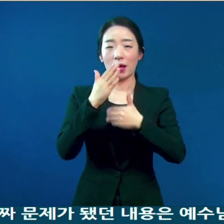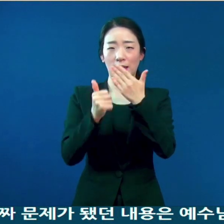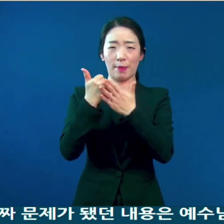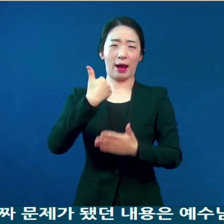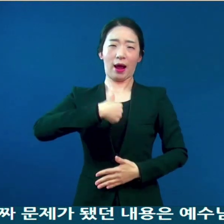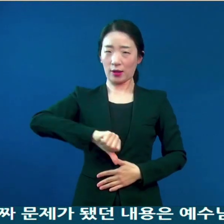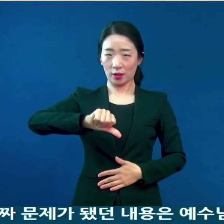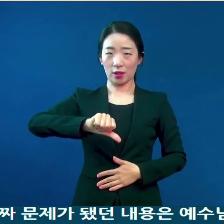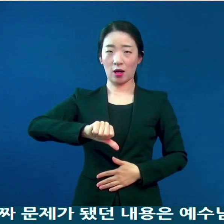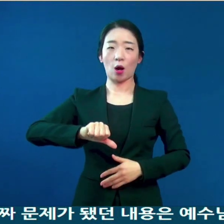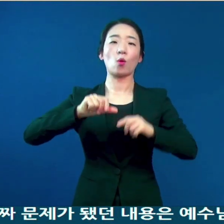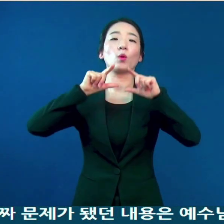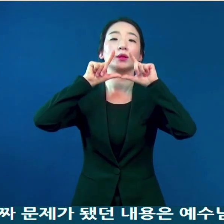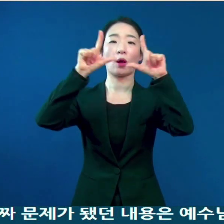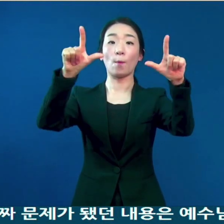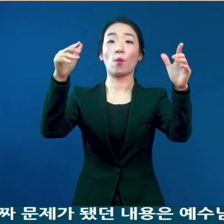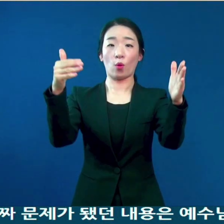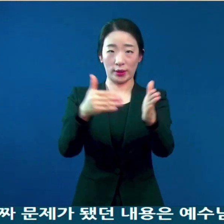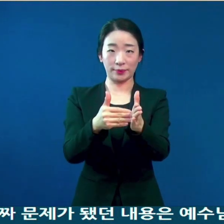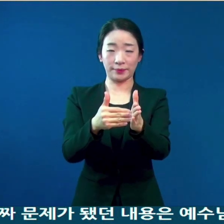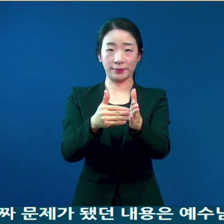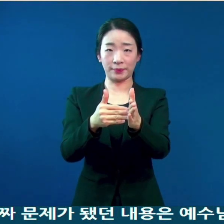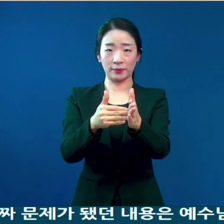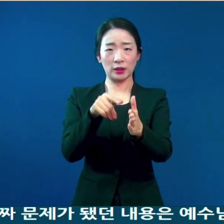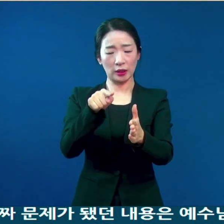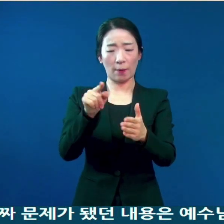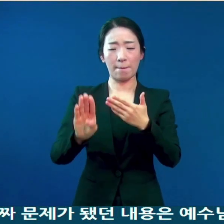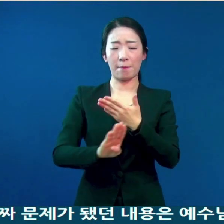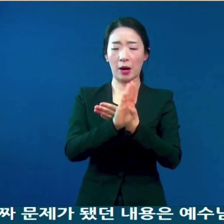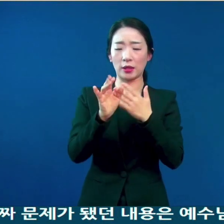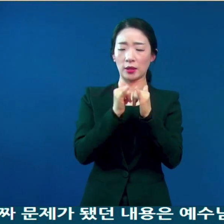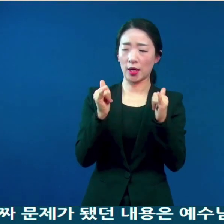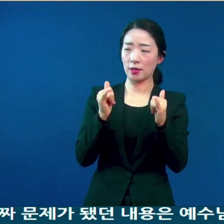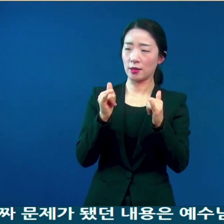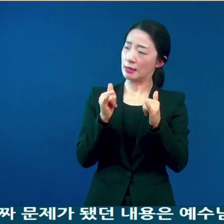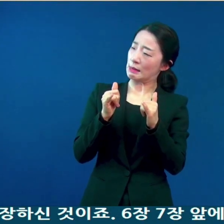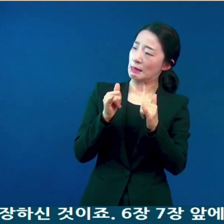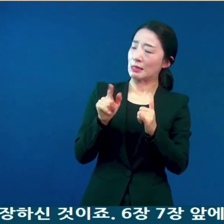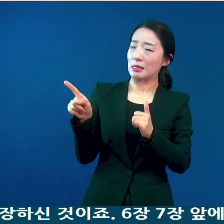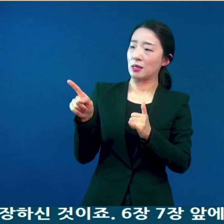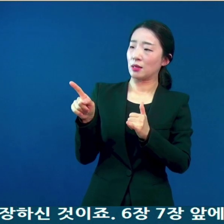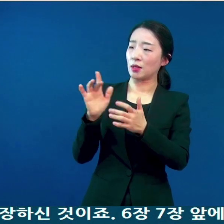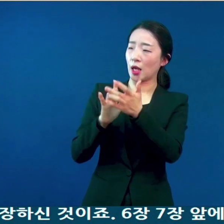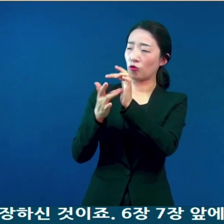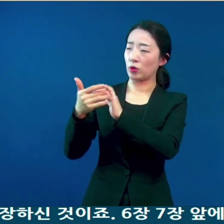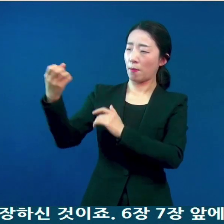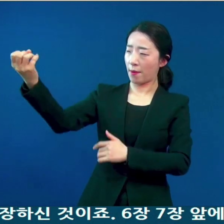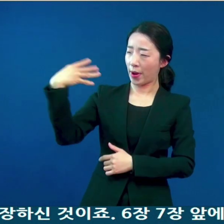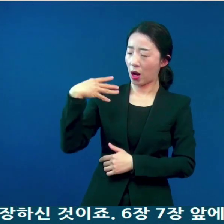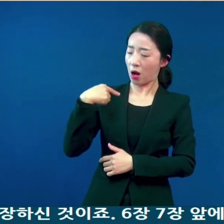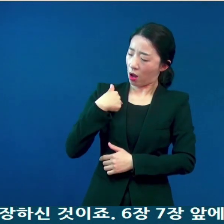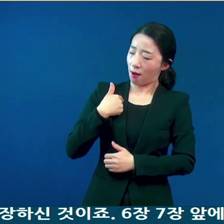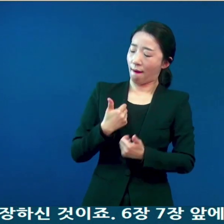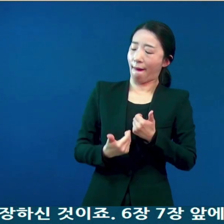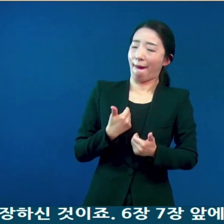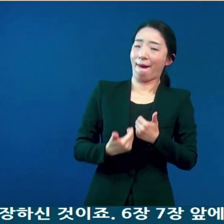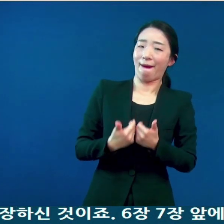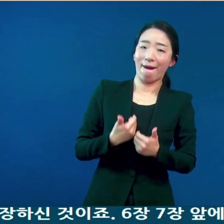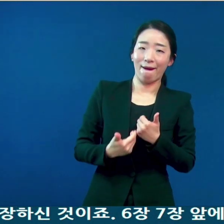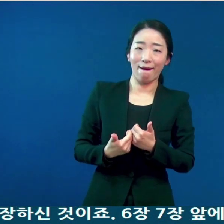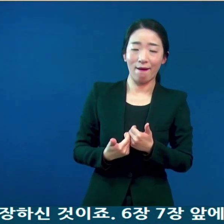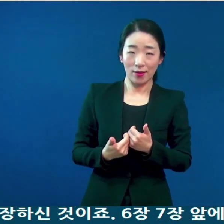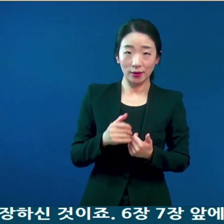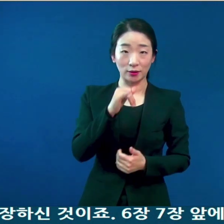겁니다. 이게 바리새인들의 마음을 상당히 불편하게 만든 거죠. 모세의 법을 예수님이